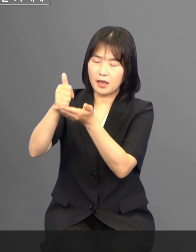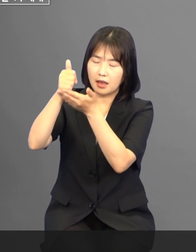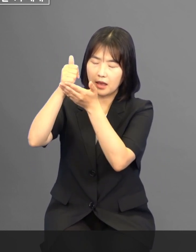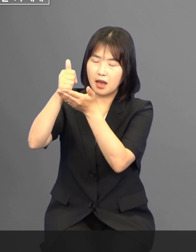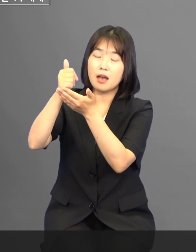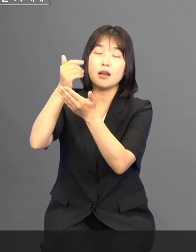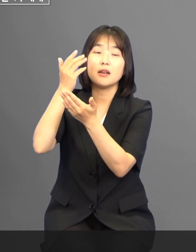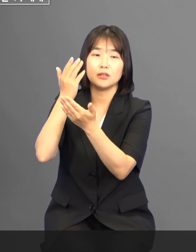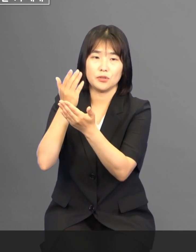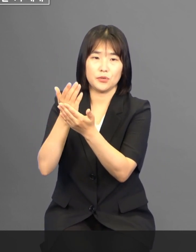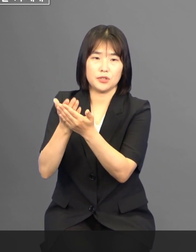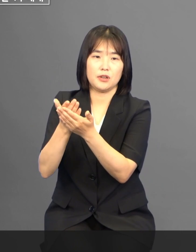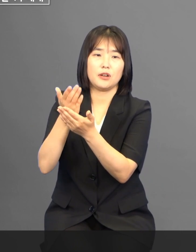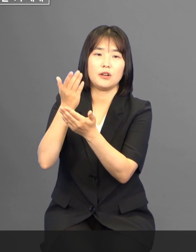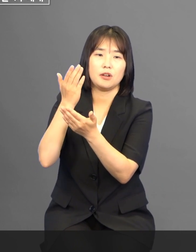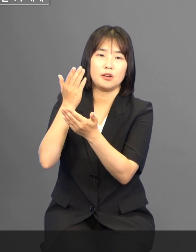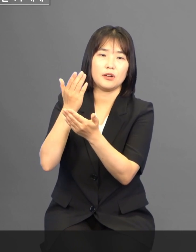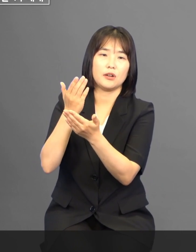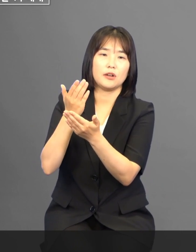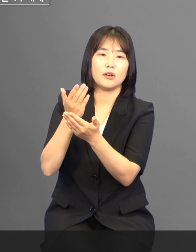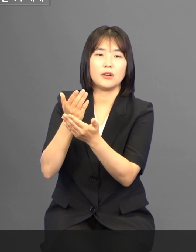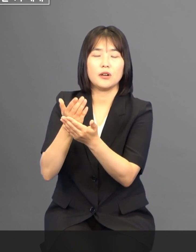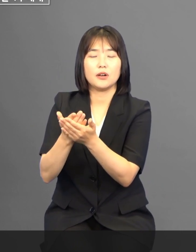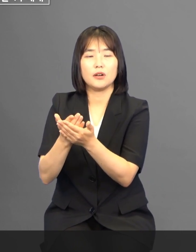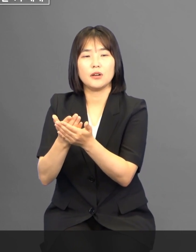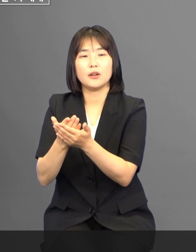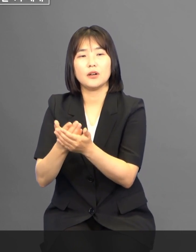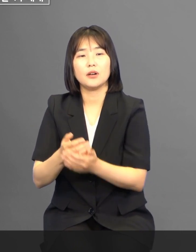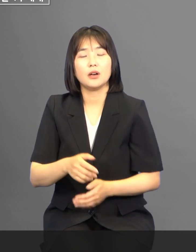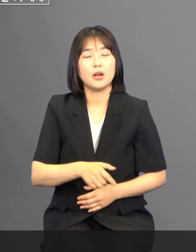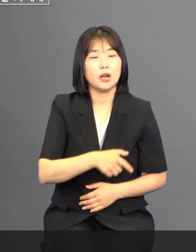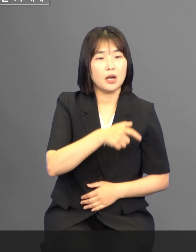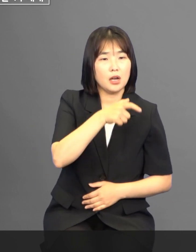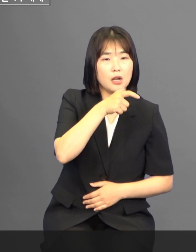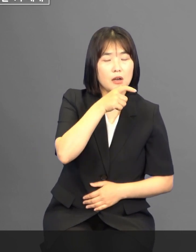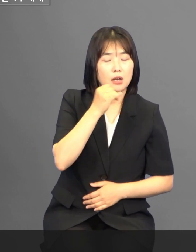두 손 들고 찬양합니다. 물이 바다 덮음같이,